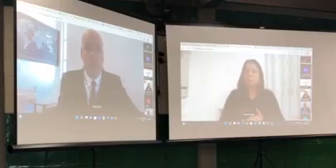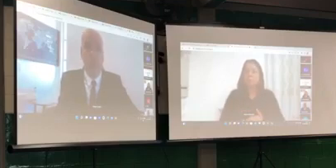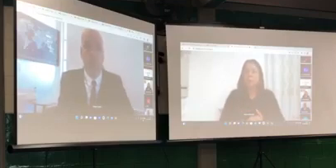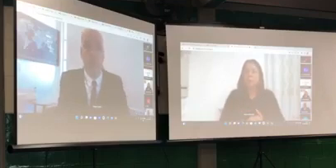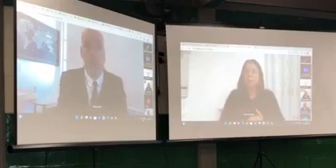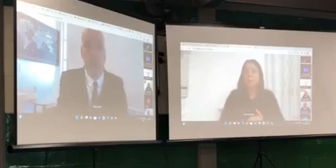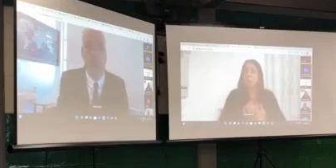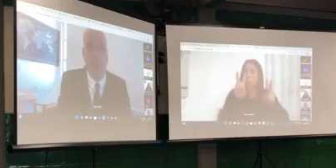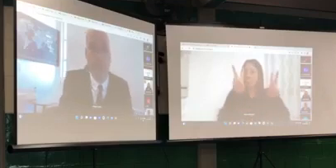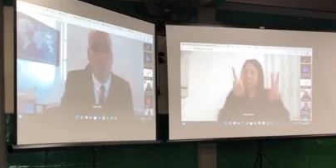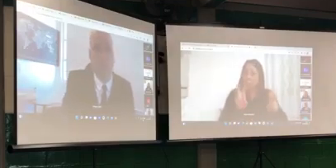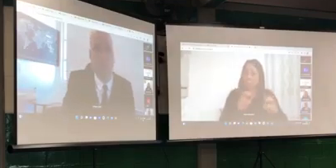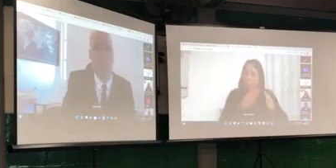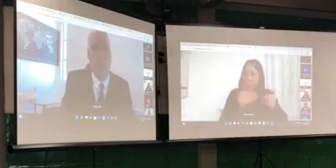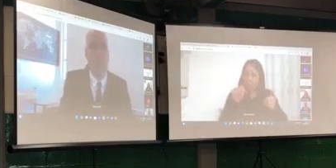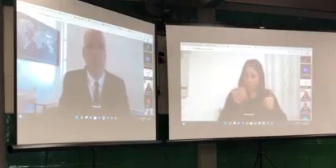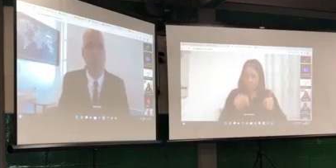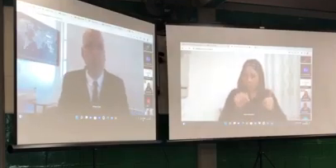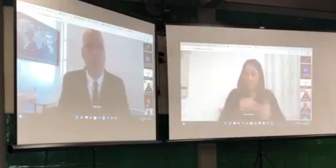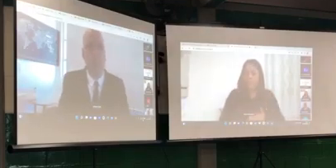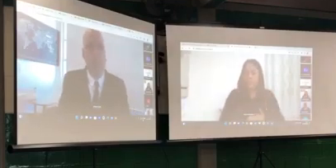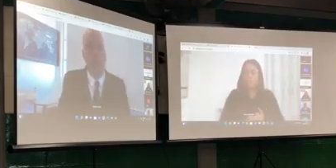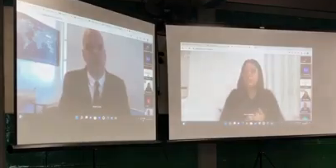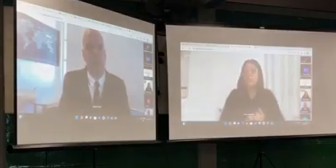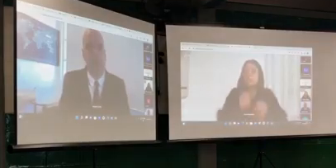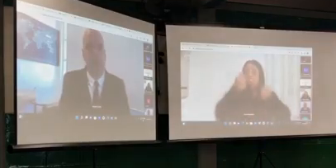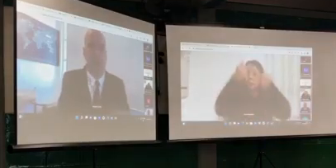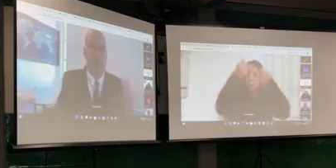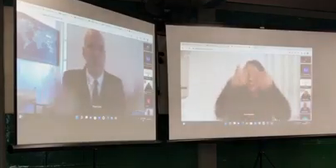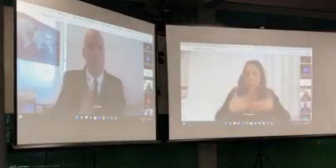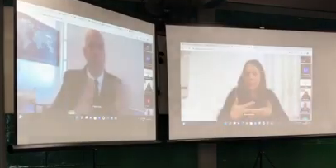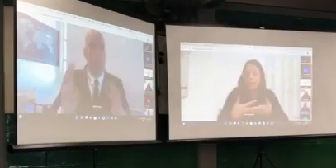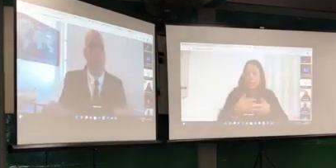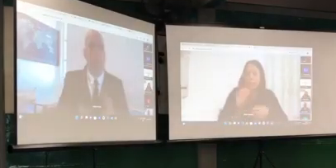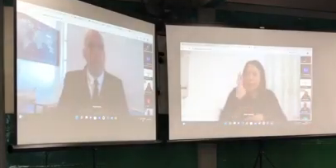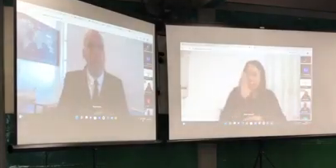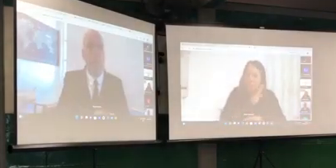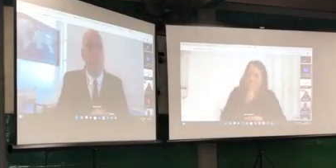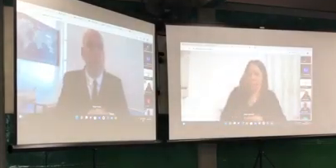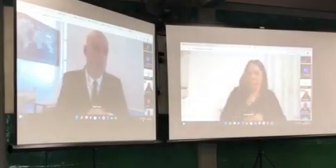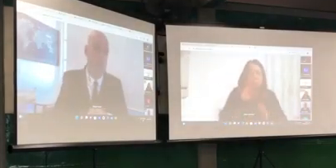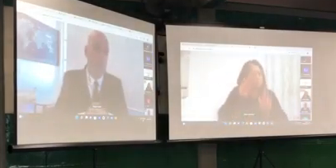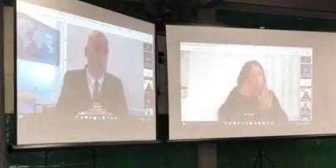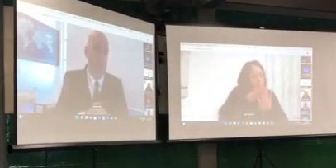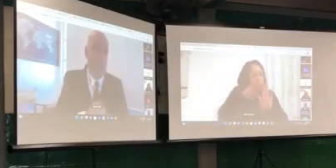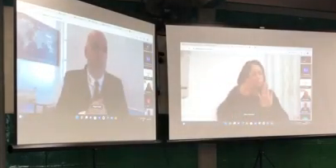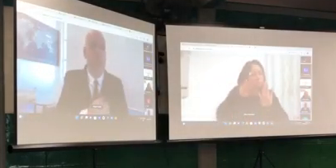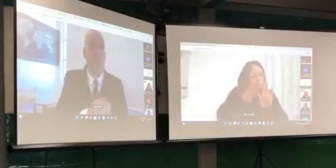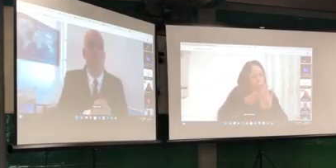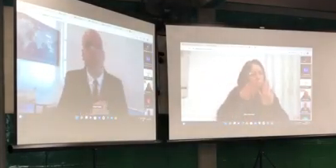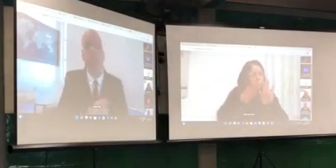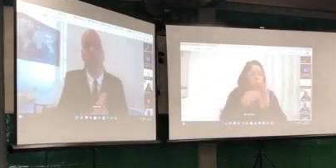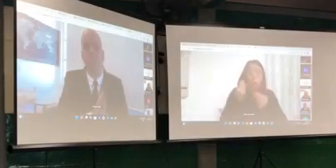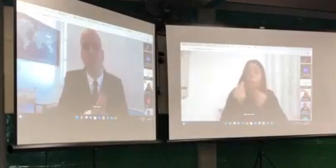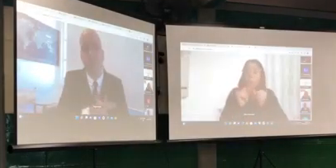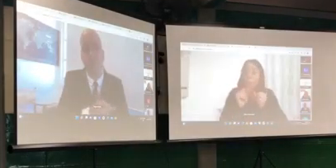assuntos solicitados, né, e eu vou explicar de maneira bem rápida, passo a passo, como é que se faz e o que é isso, né,